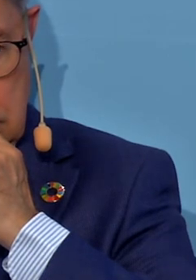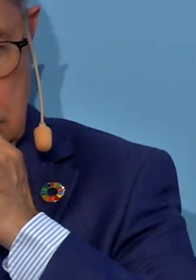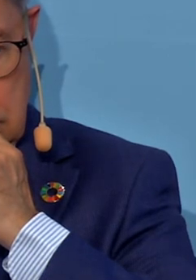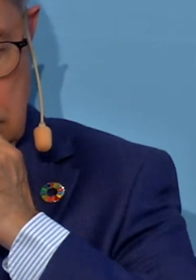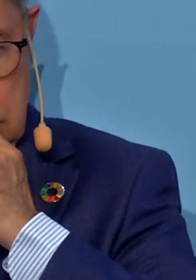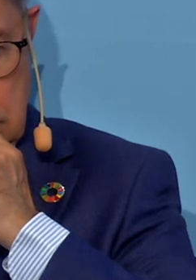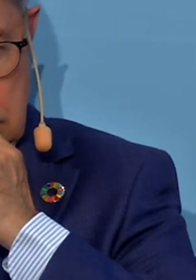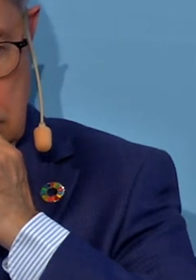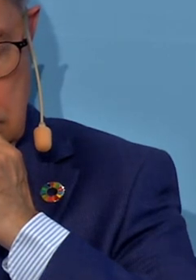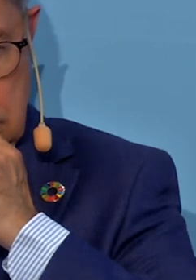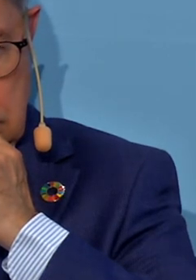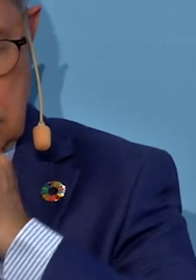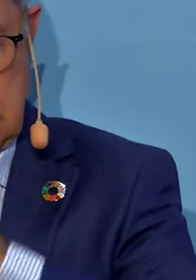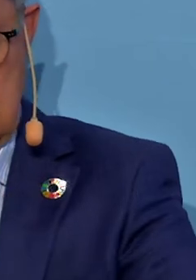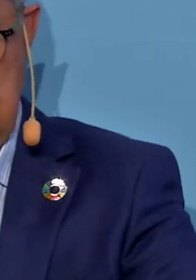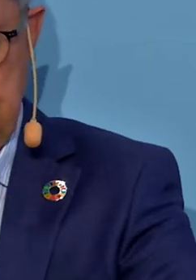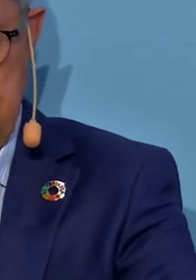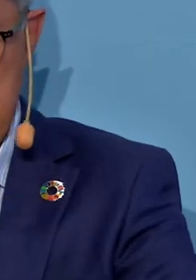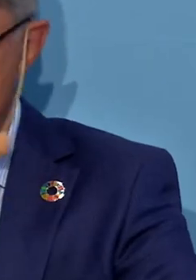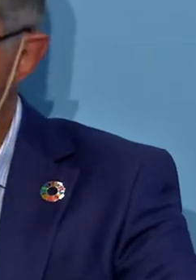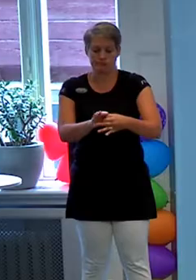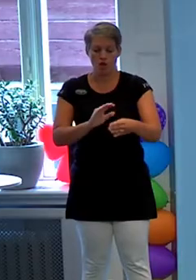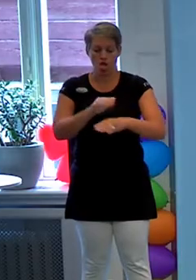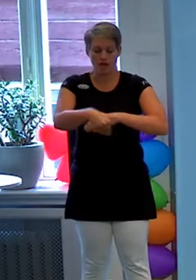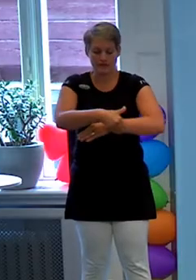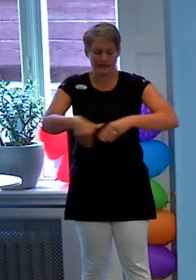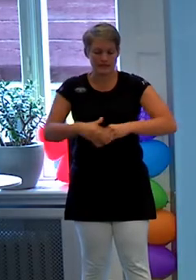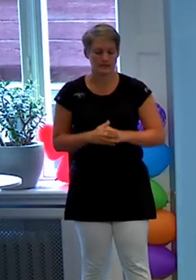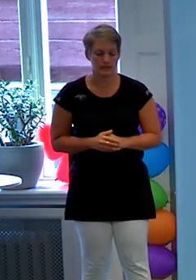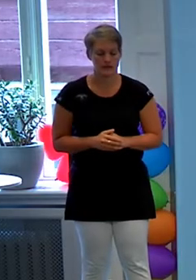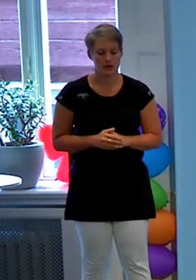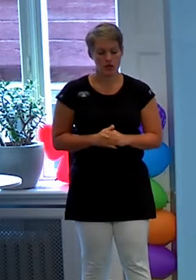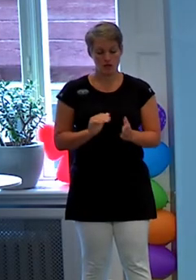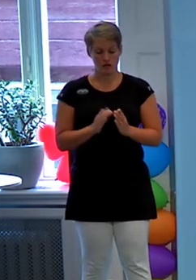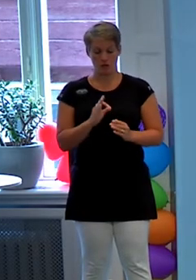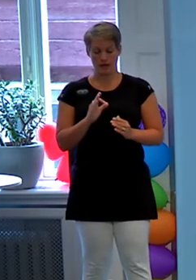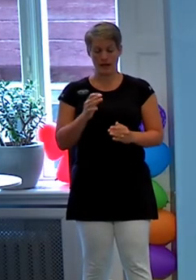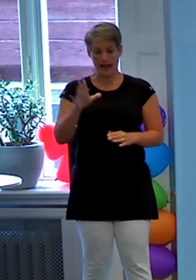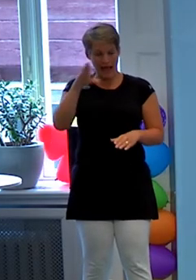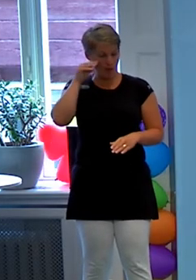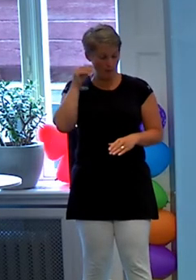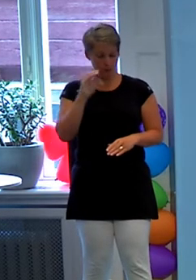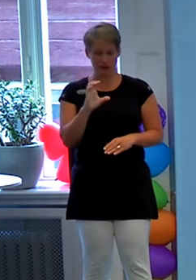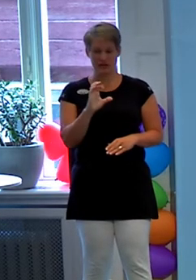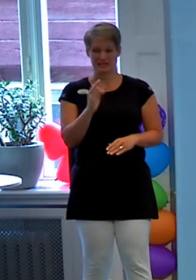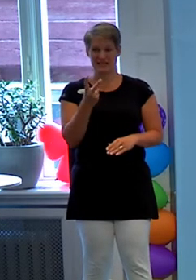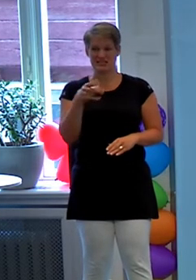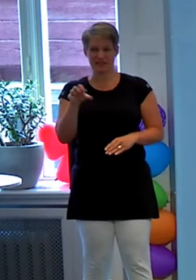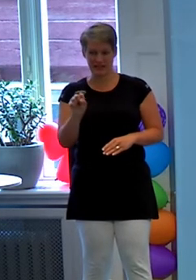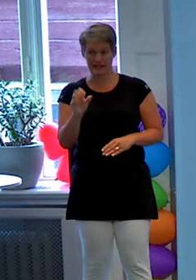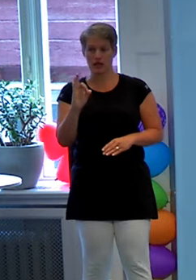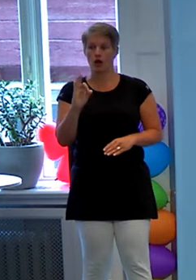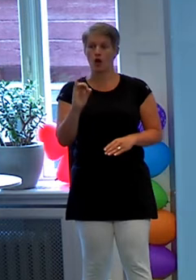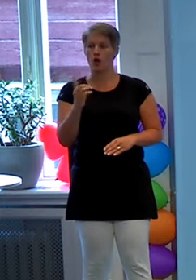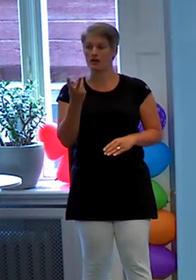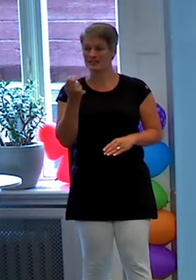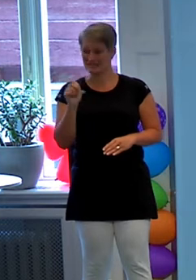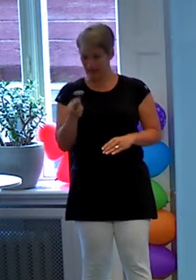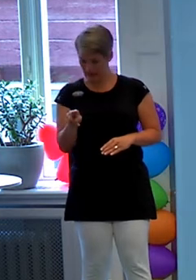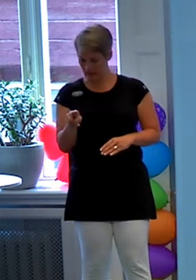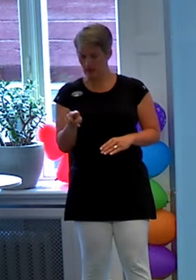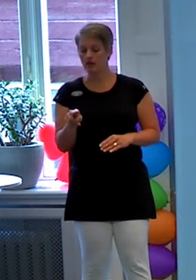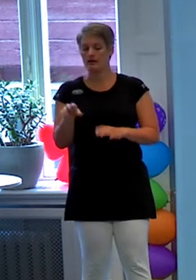förbindelser, även familjeförbindelser över gränsen. Ja, och ni har ju Schleswig-Holstein från Hamburg, Schleswig-Holstein. Räknas det då som